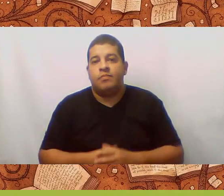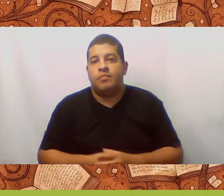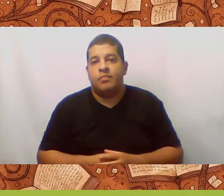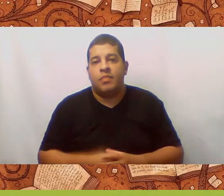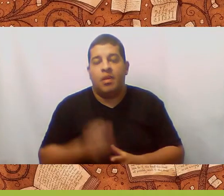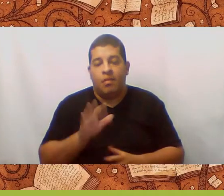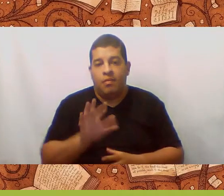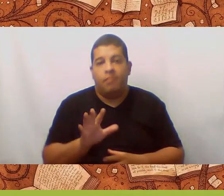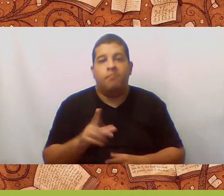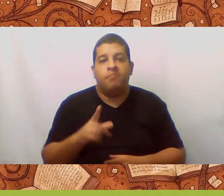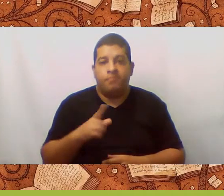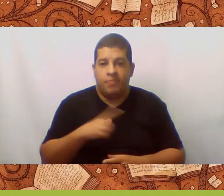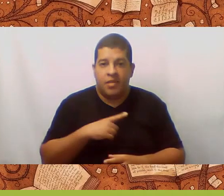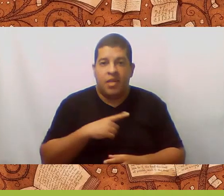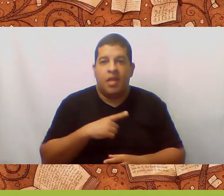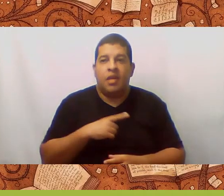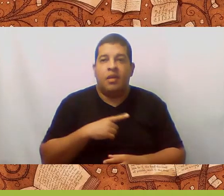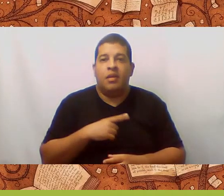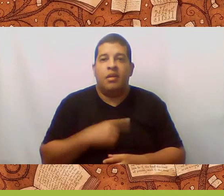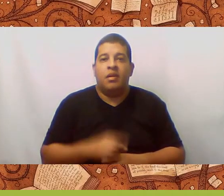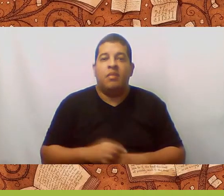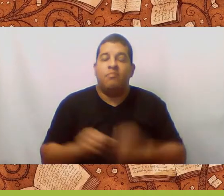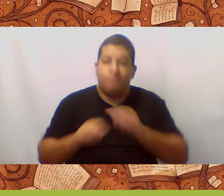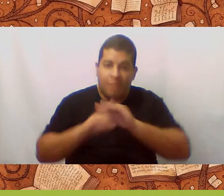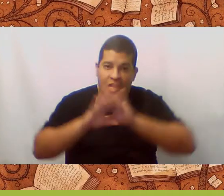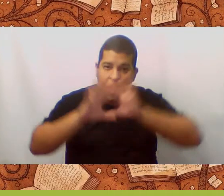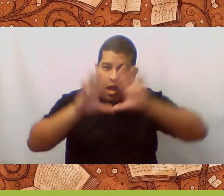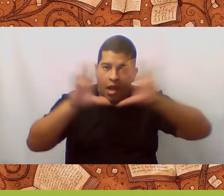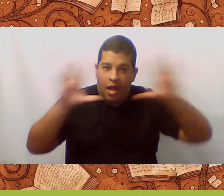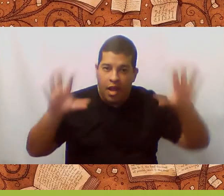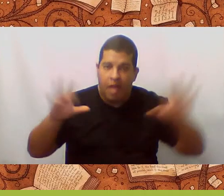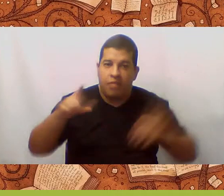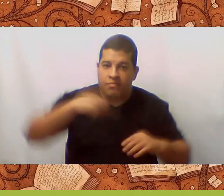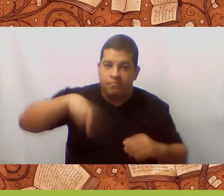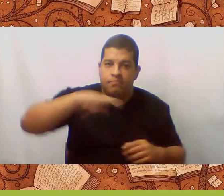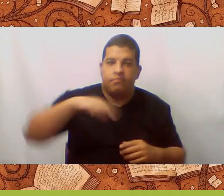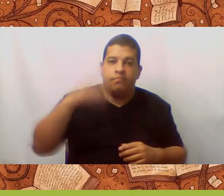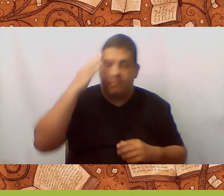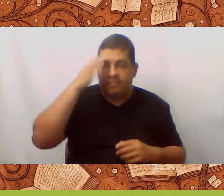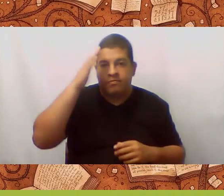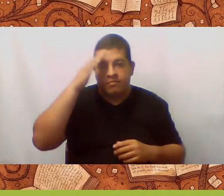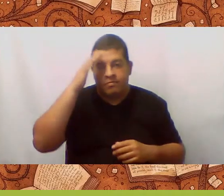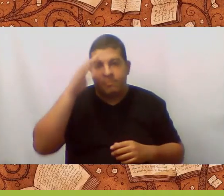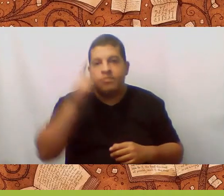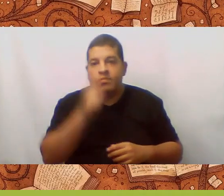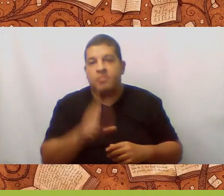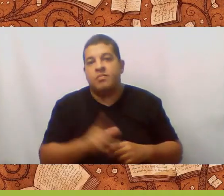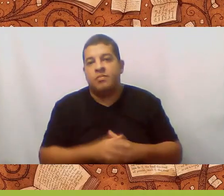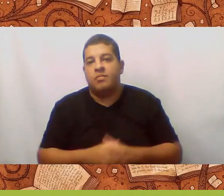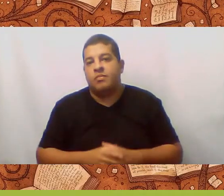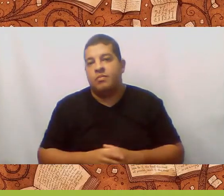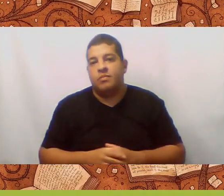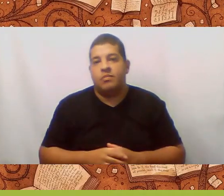lógico, formal, muito claro, né, e de forma que a gente pode